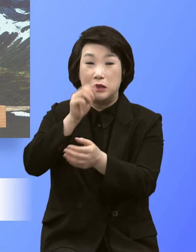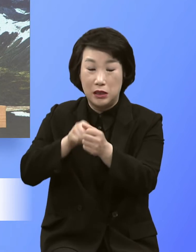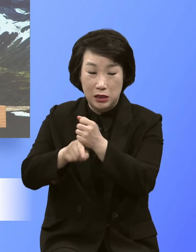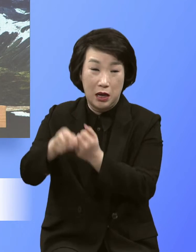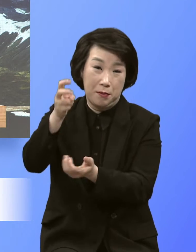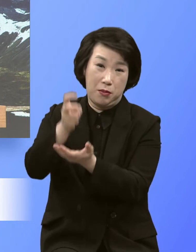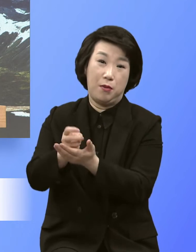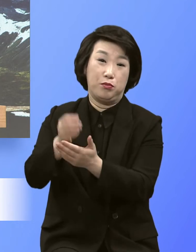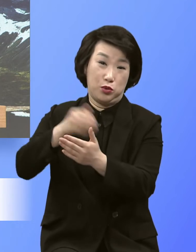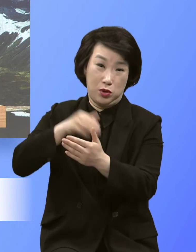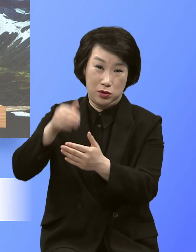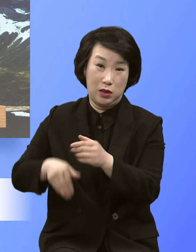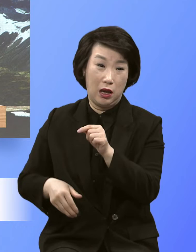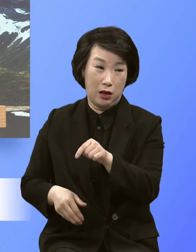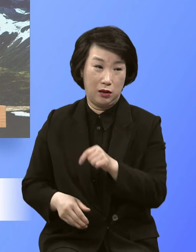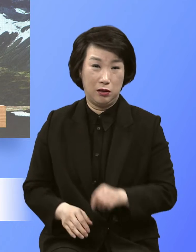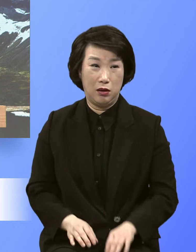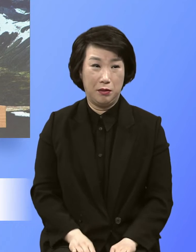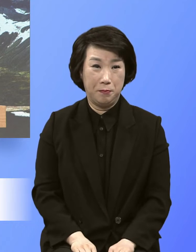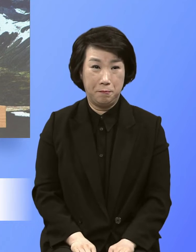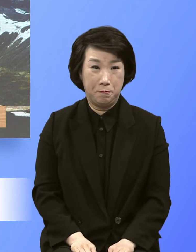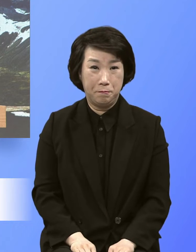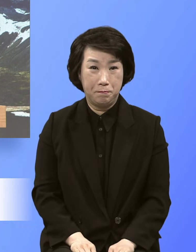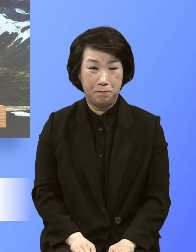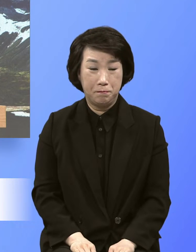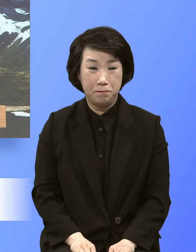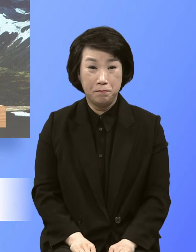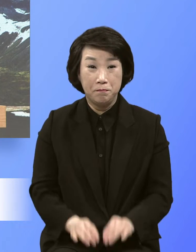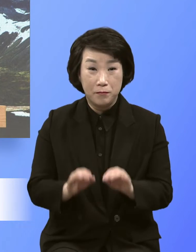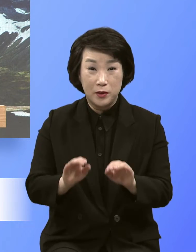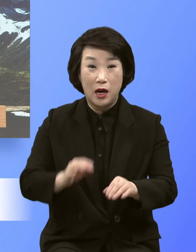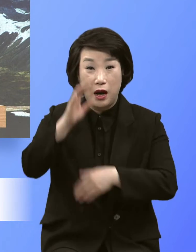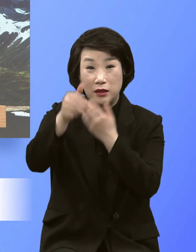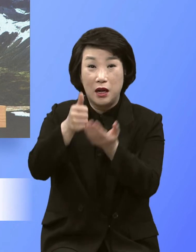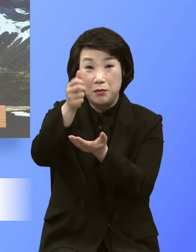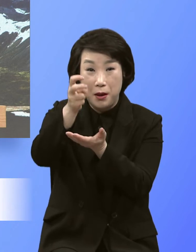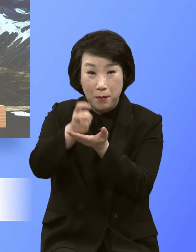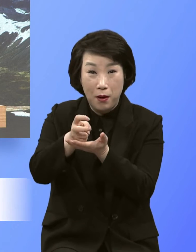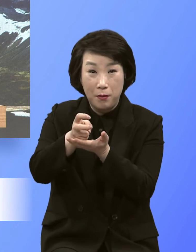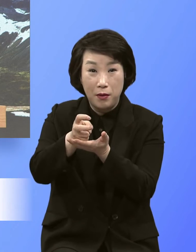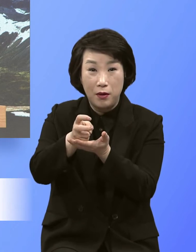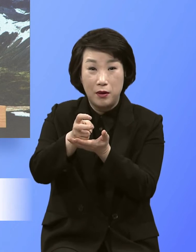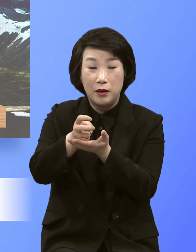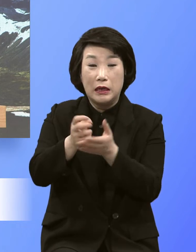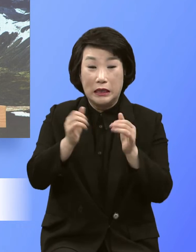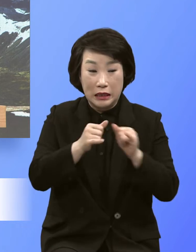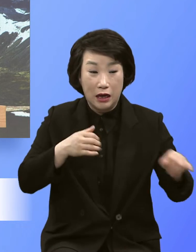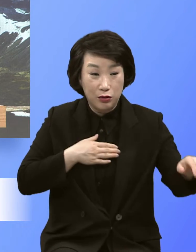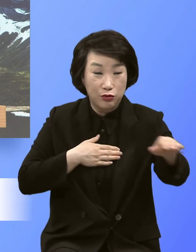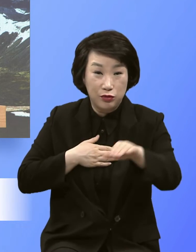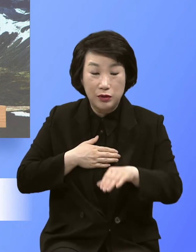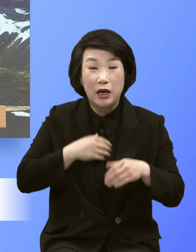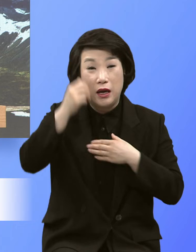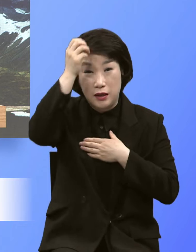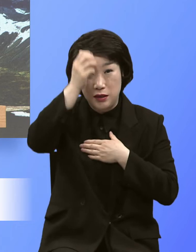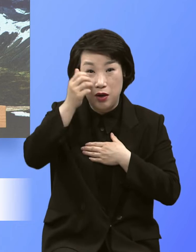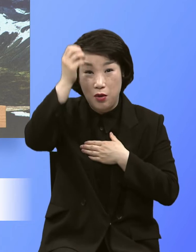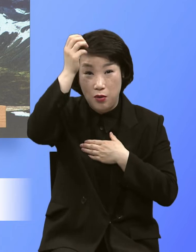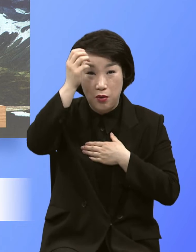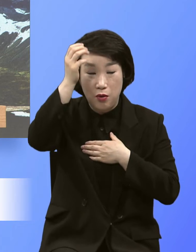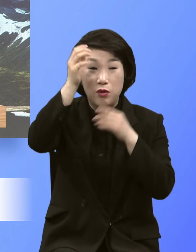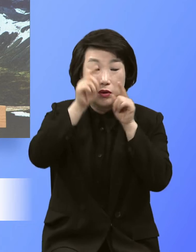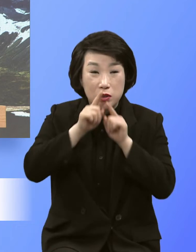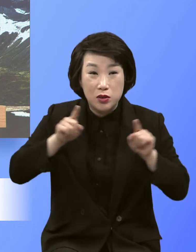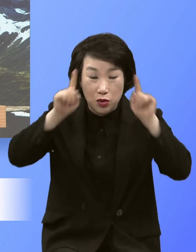진리의 법칙입니다. 그러므로 하나님의 법대로 인간의 영혼을